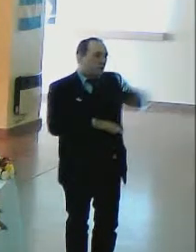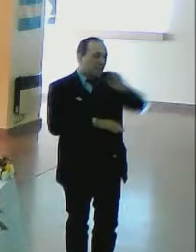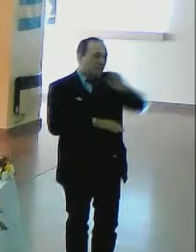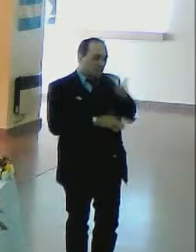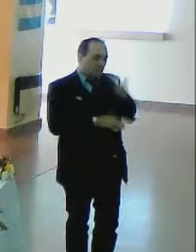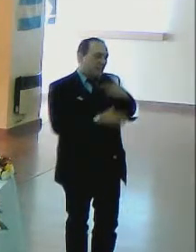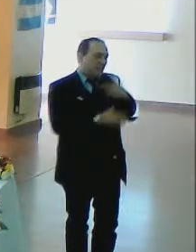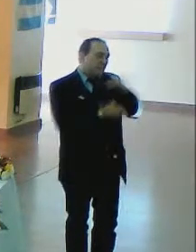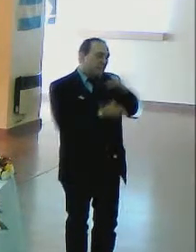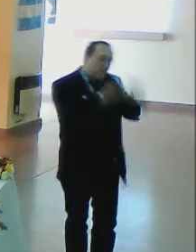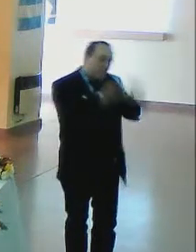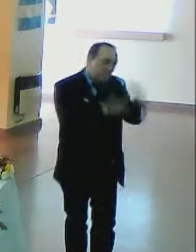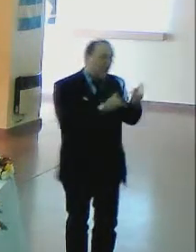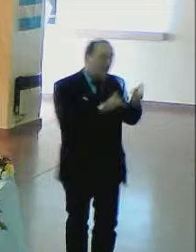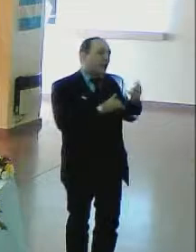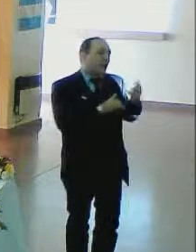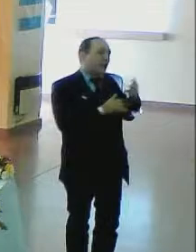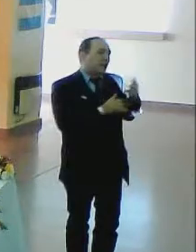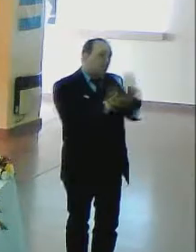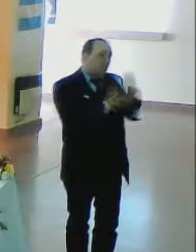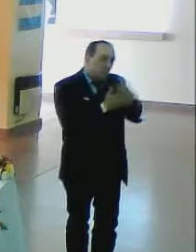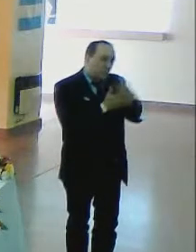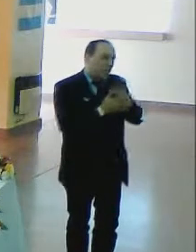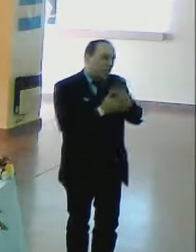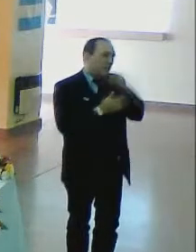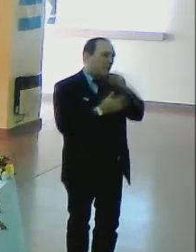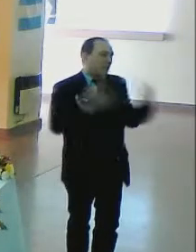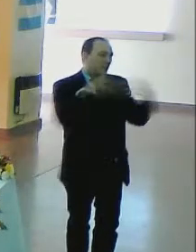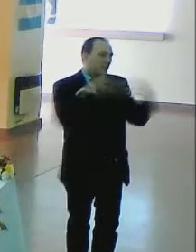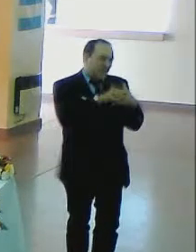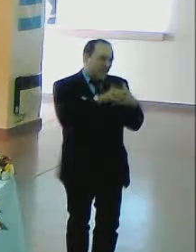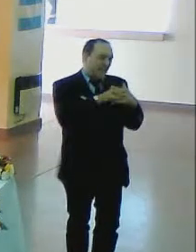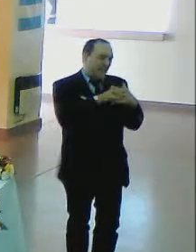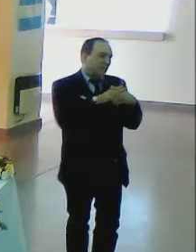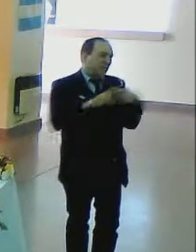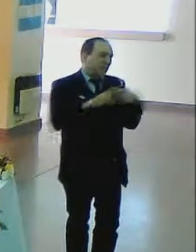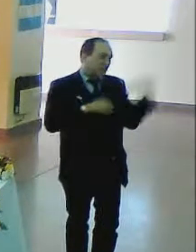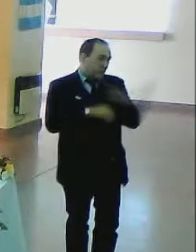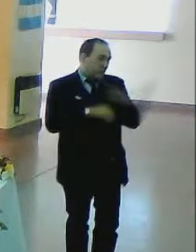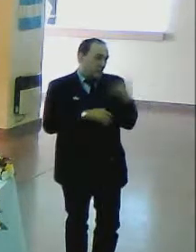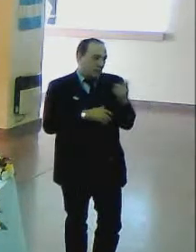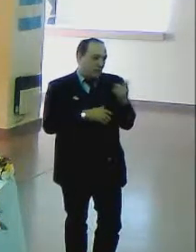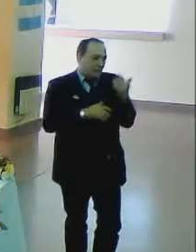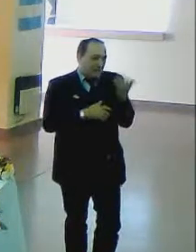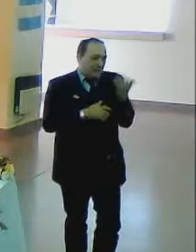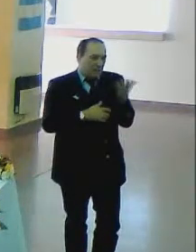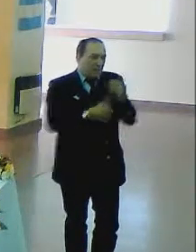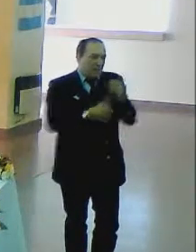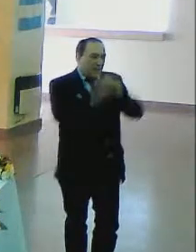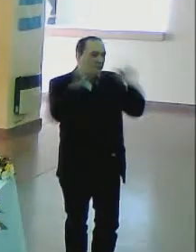colaborar con la comunidad sorda. Y así también ustedes pueden comprendernos